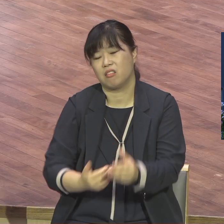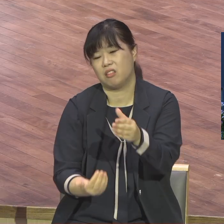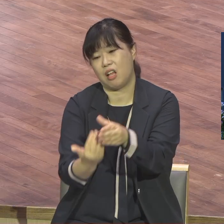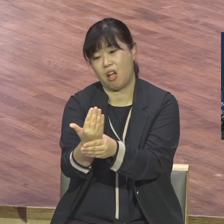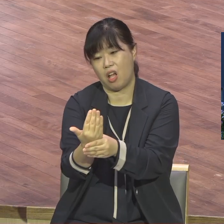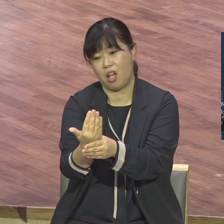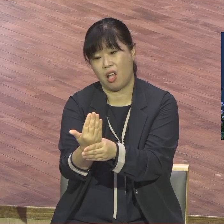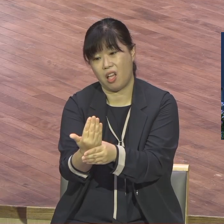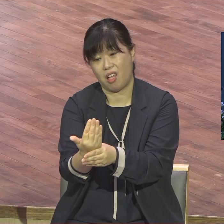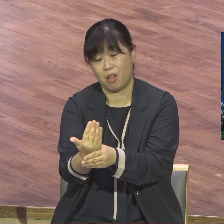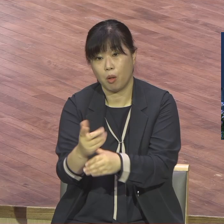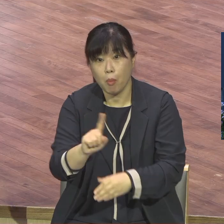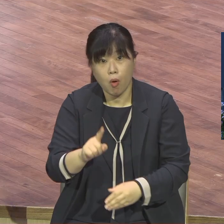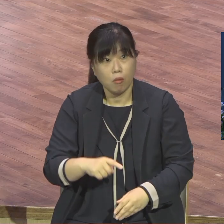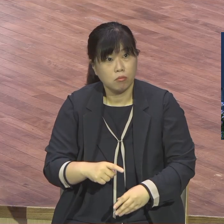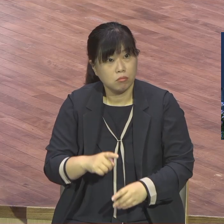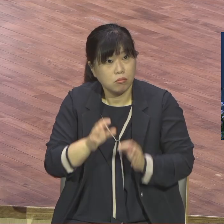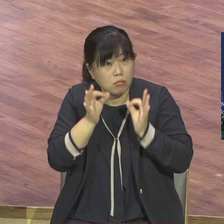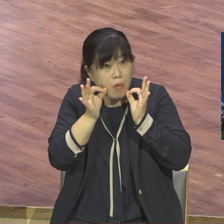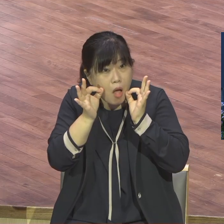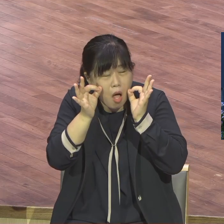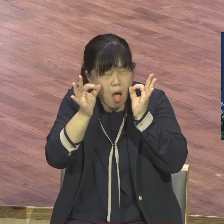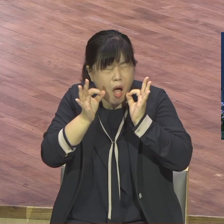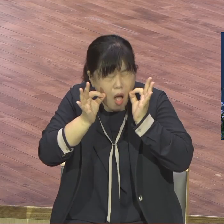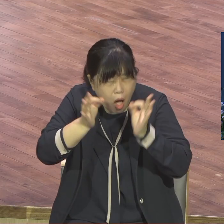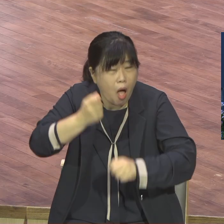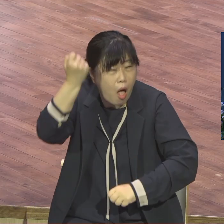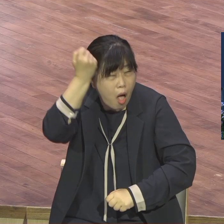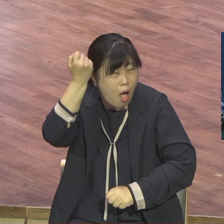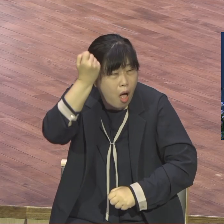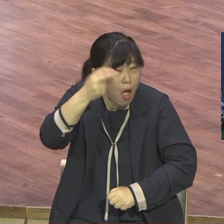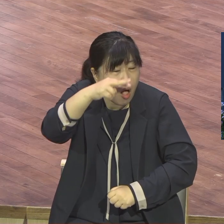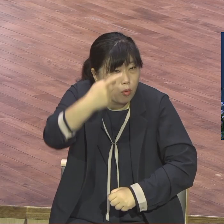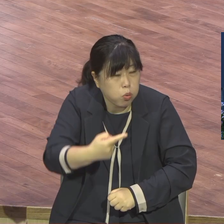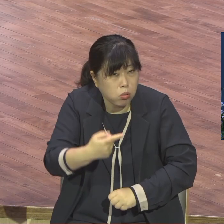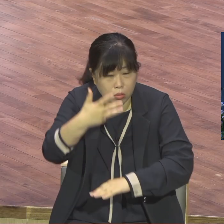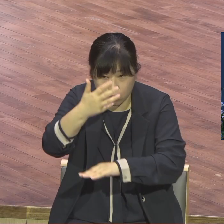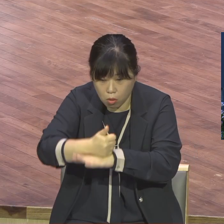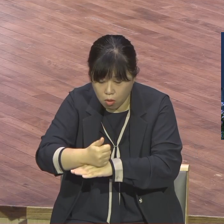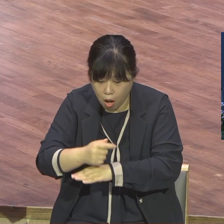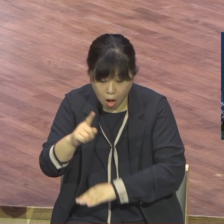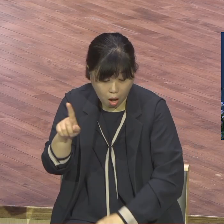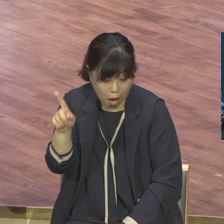맞추지 못하는 이런 열심은 오히려 더 큰 불상사를 낳지요.